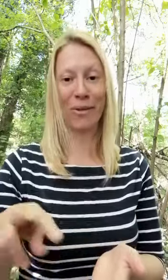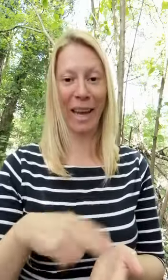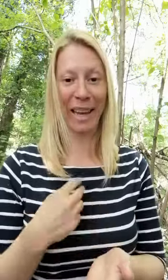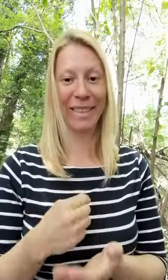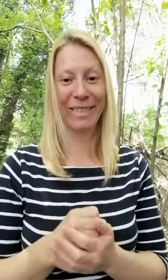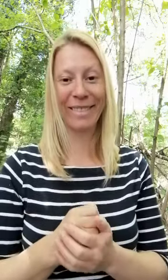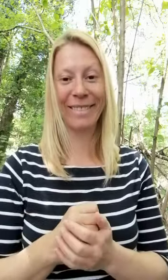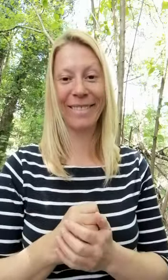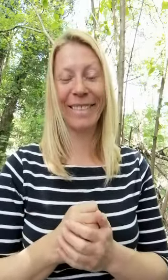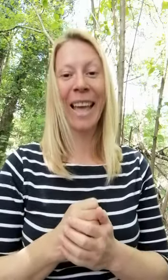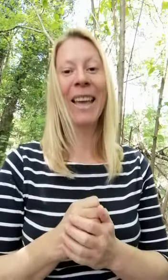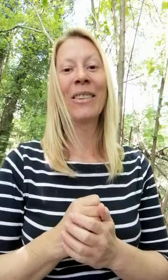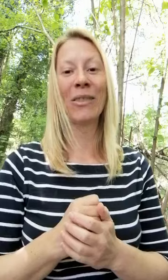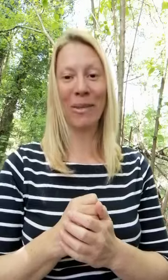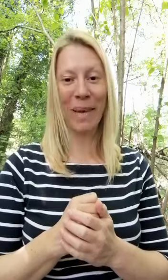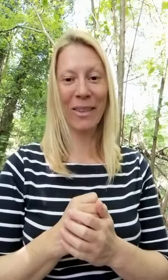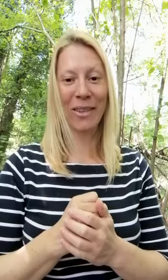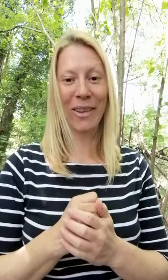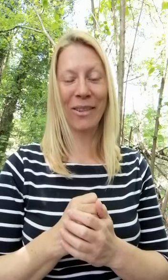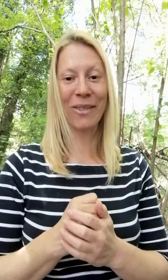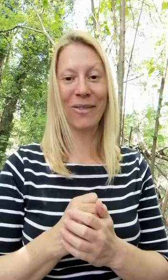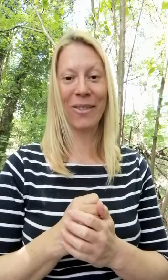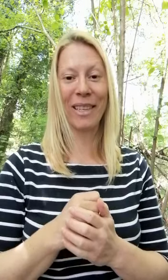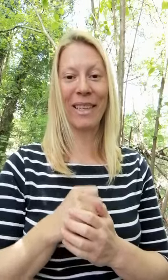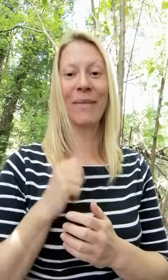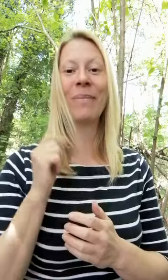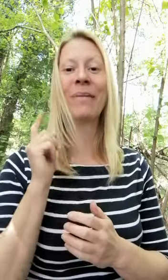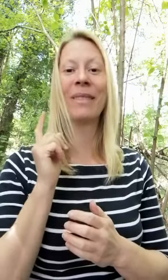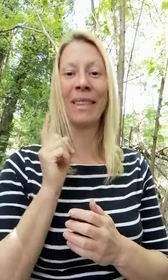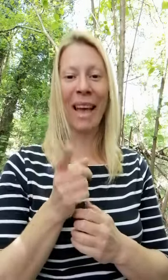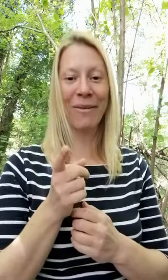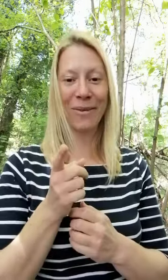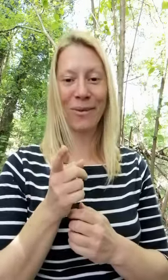vrai. Donc maintenant, je vous dis à vous